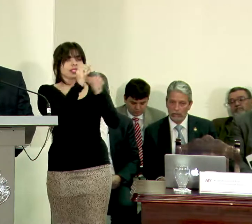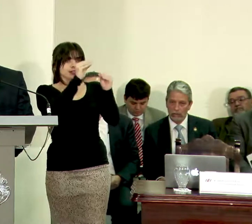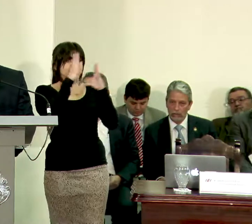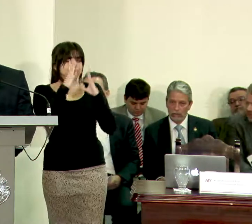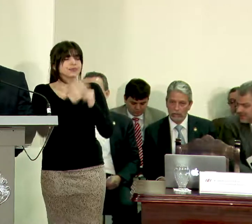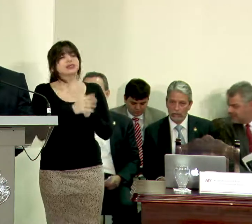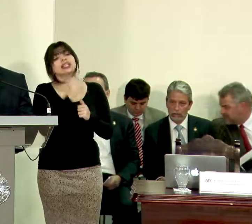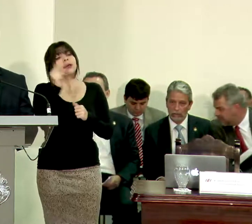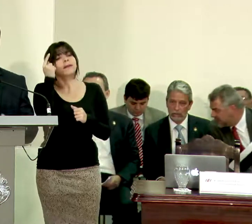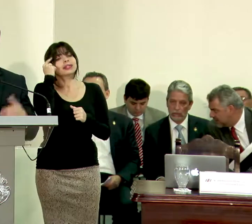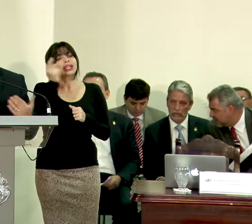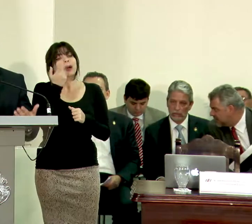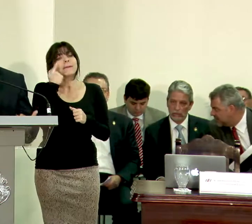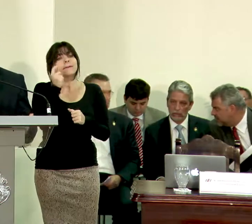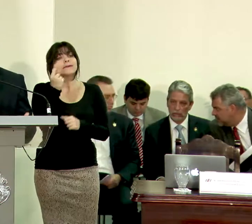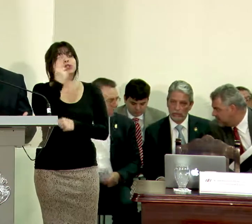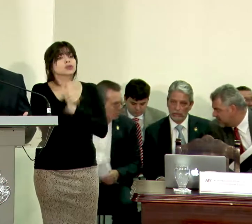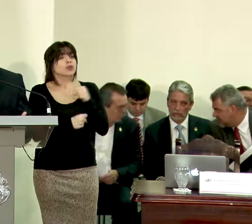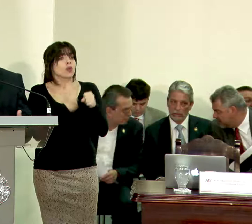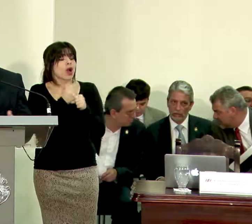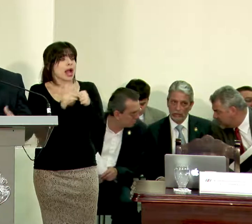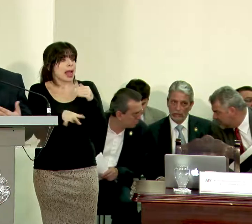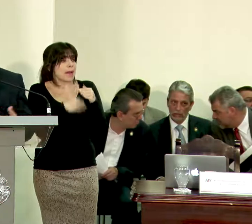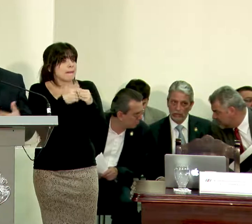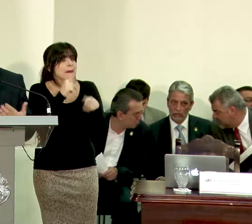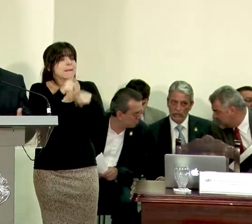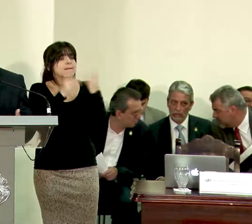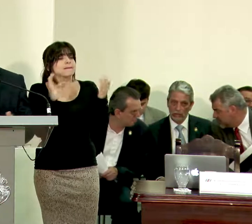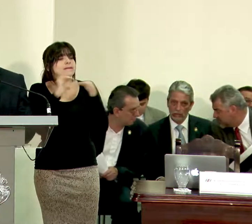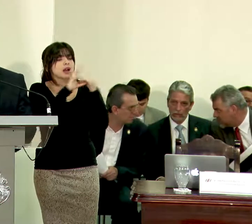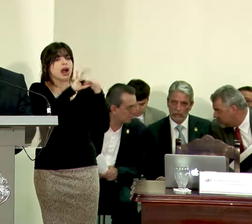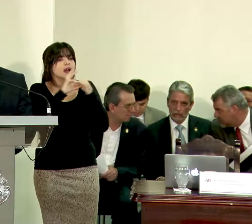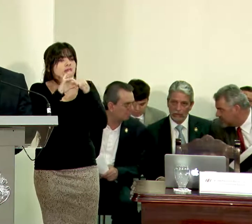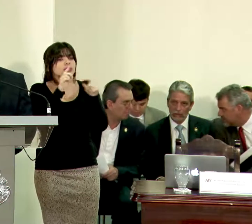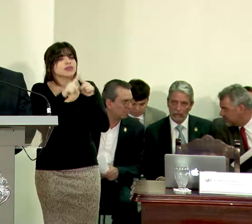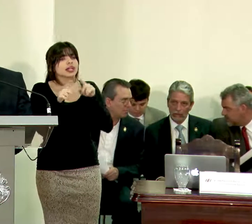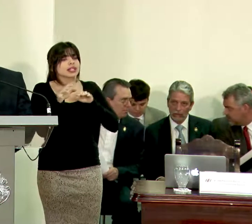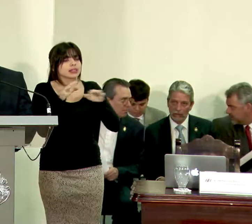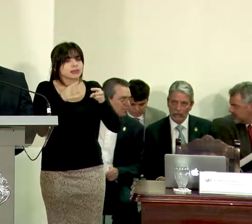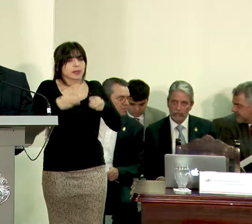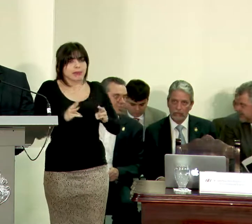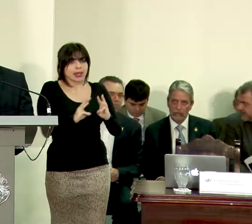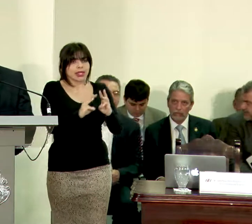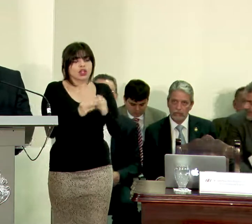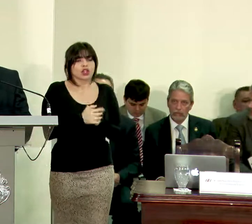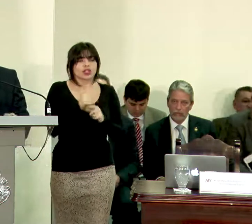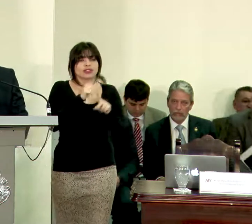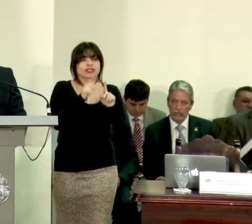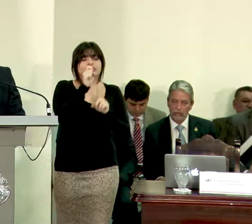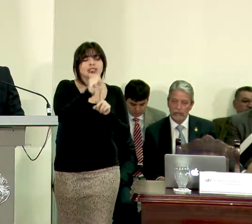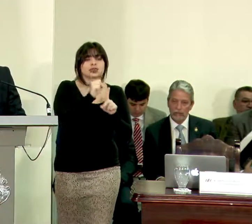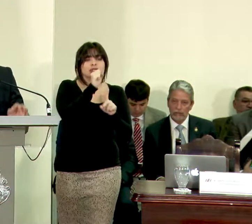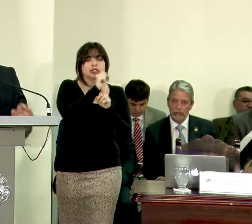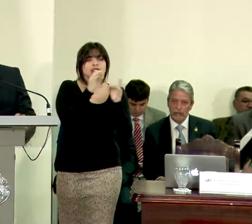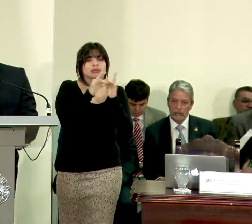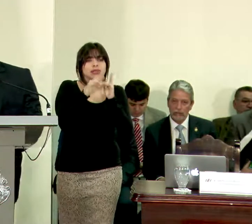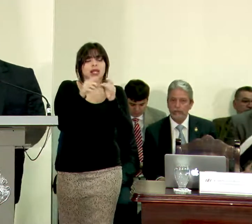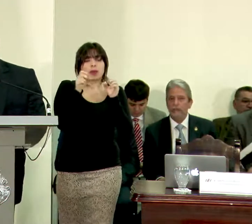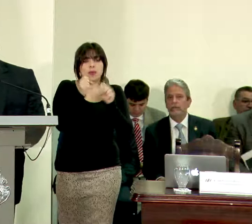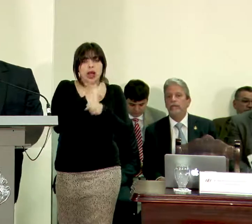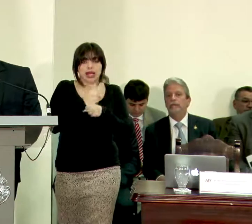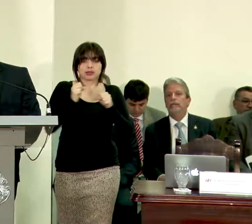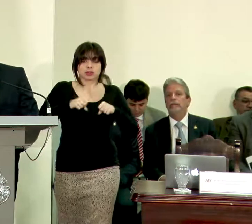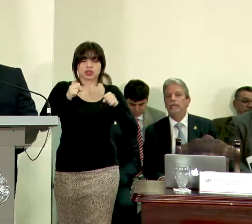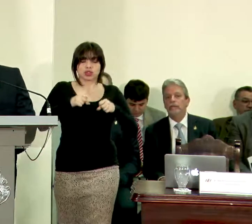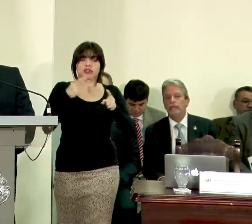y pensar que para el próximo año, además, se conjuga una serie de medidas, una serie de situaciones particulares que hacen